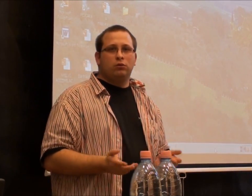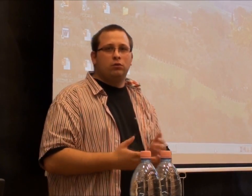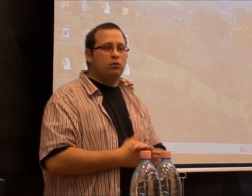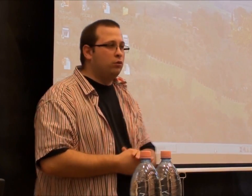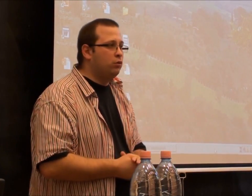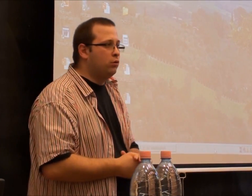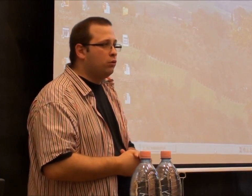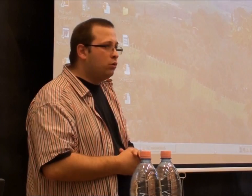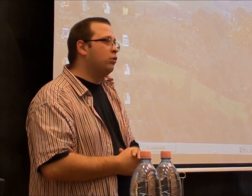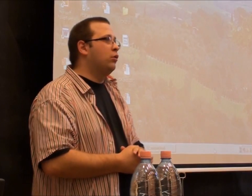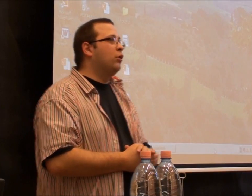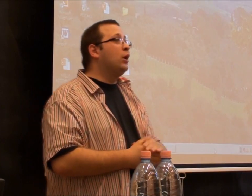segíteni.